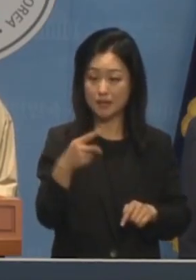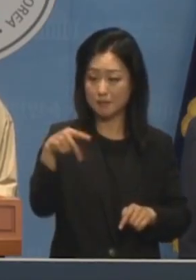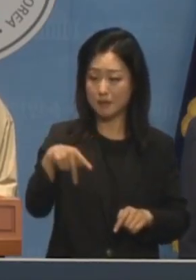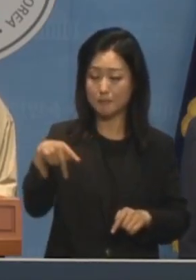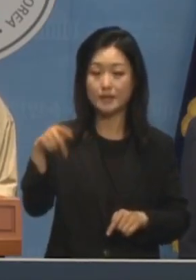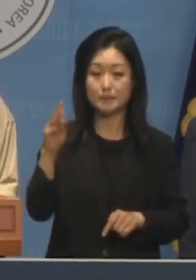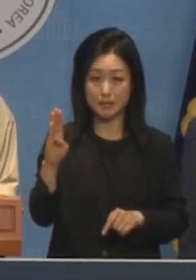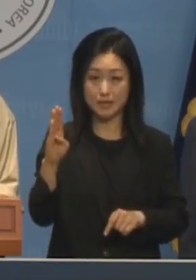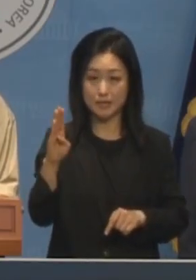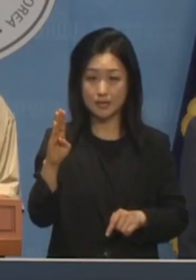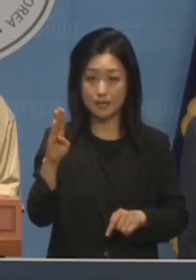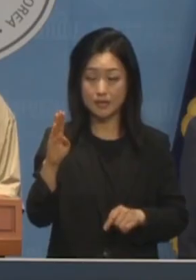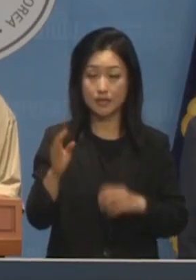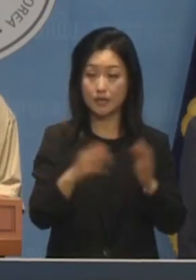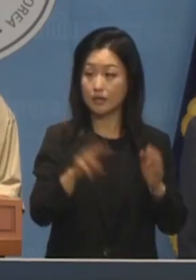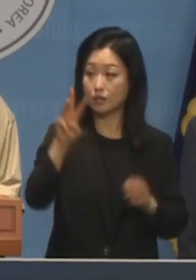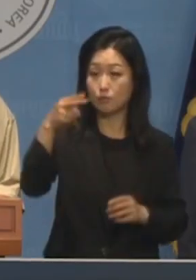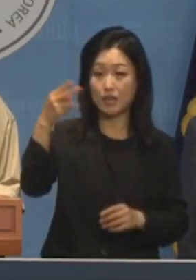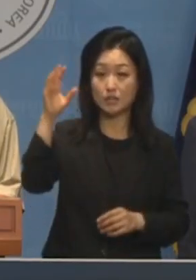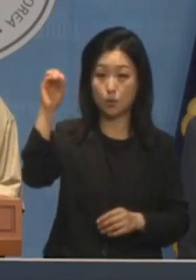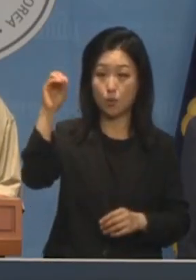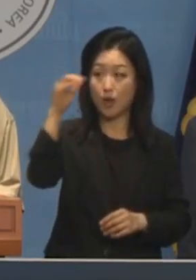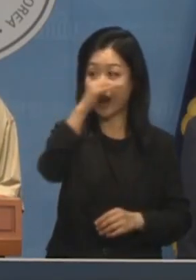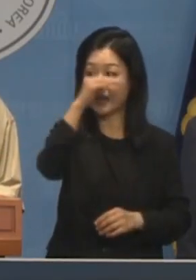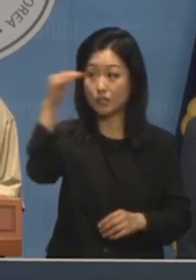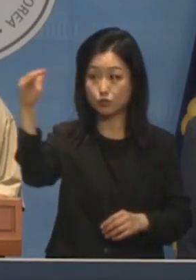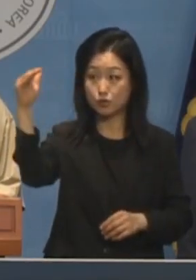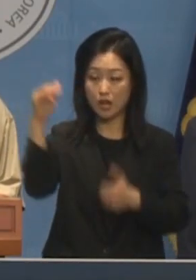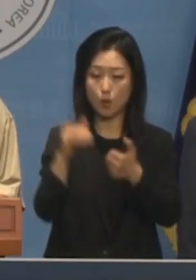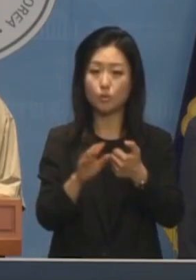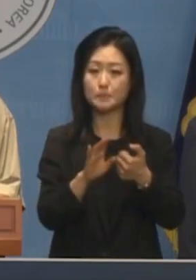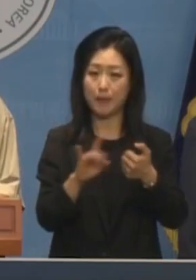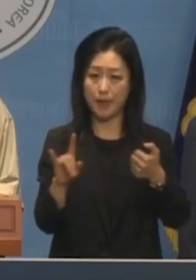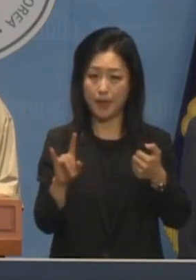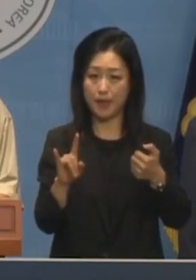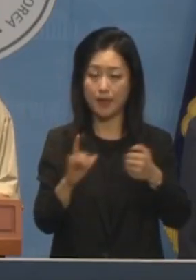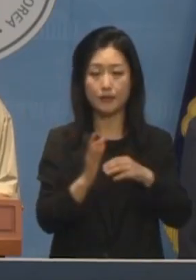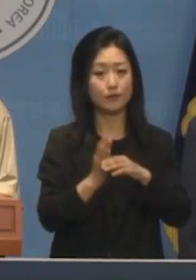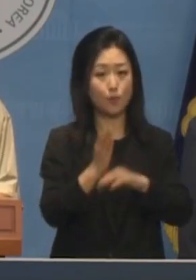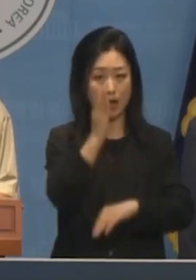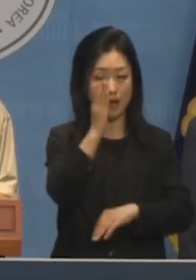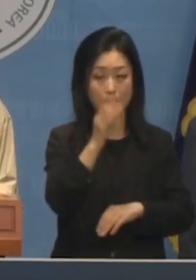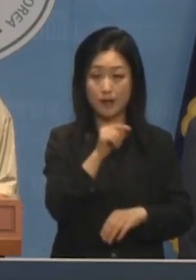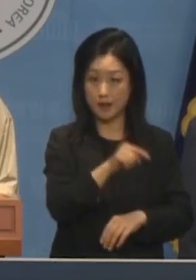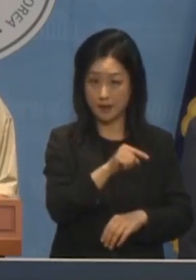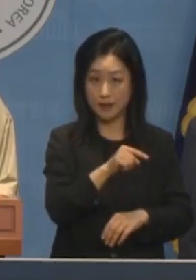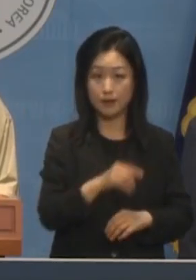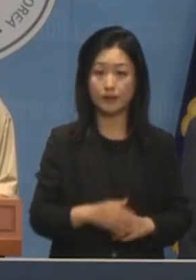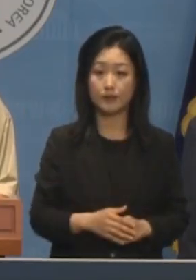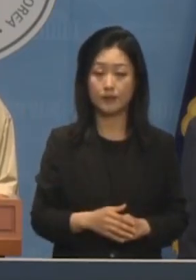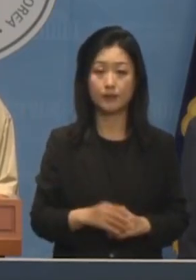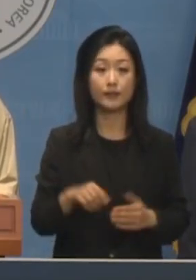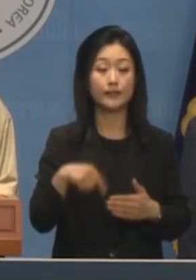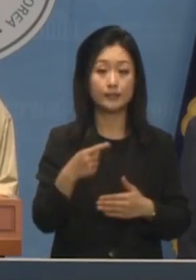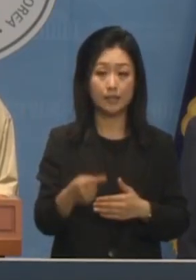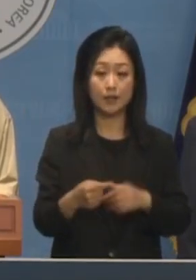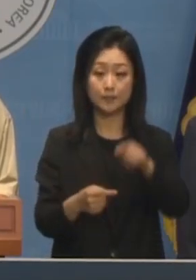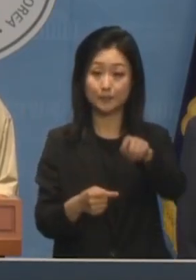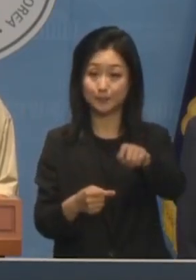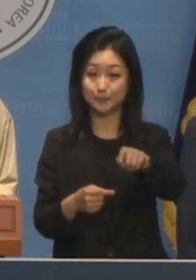ppb가 나왔습니다. WHO 기준치의 50배 이상이 되는 수치고요. 두 번째 지점은